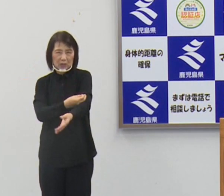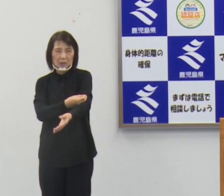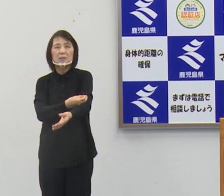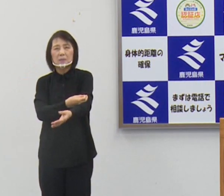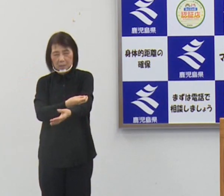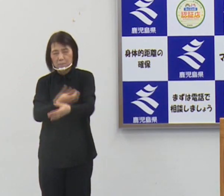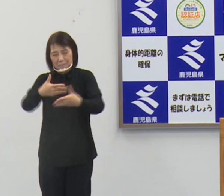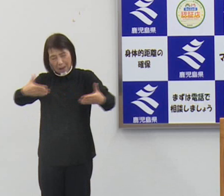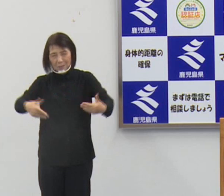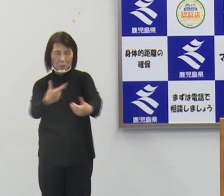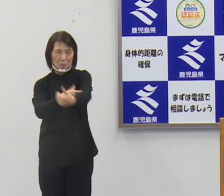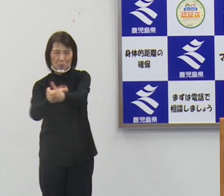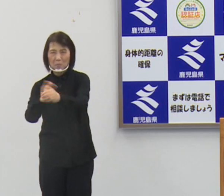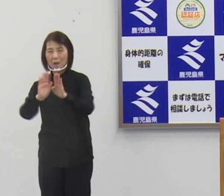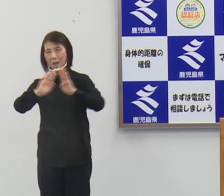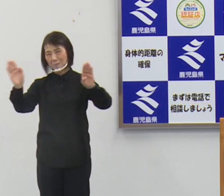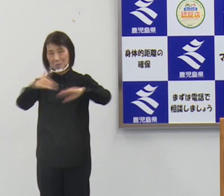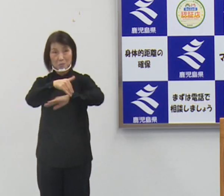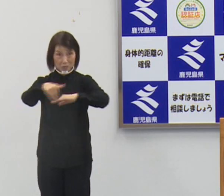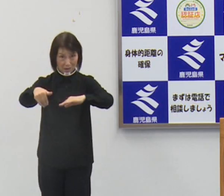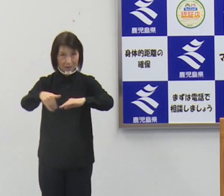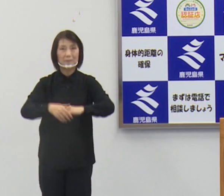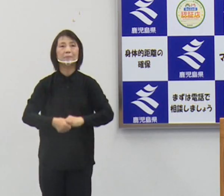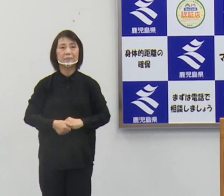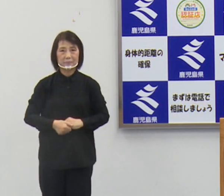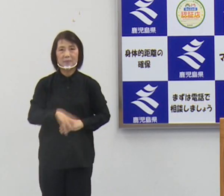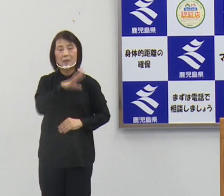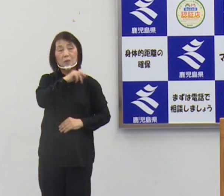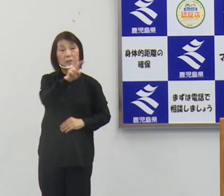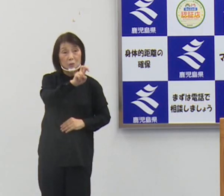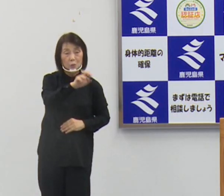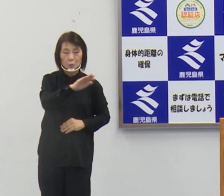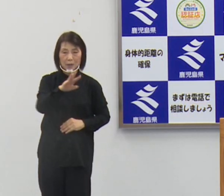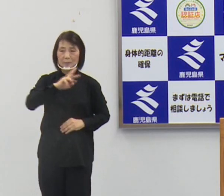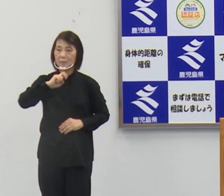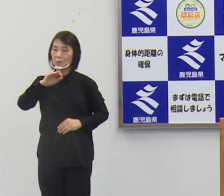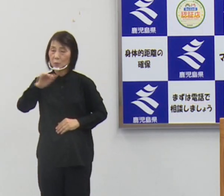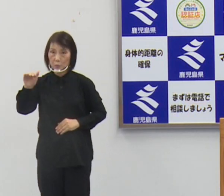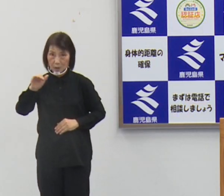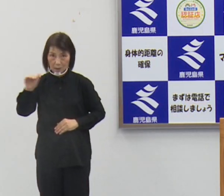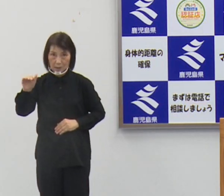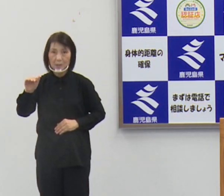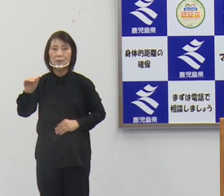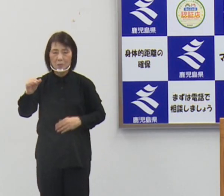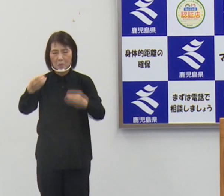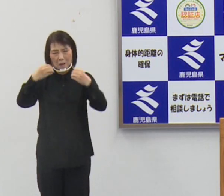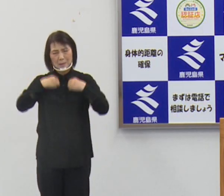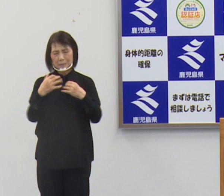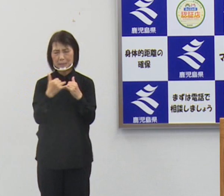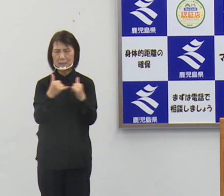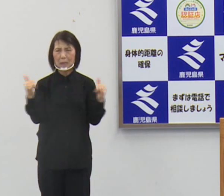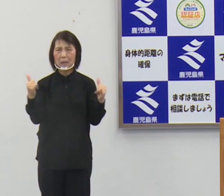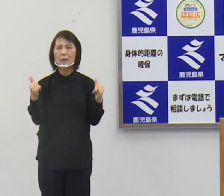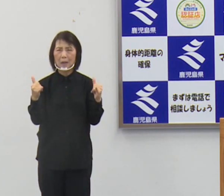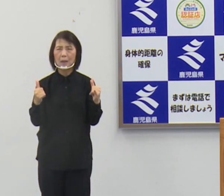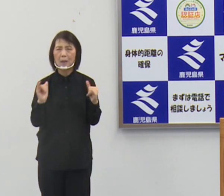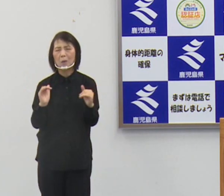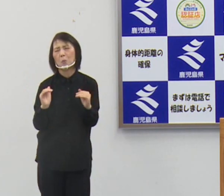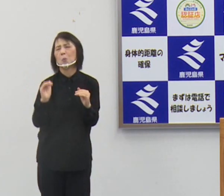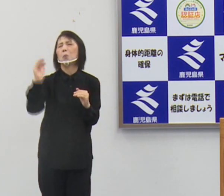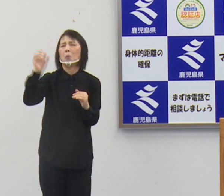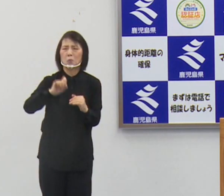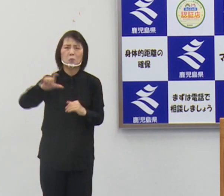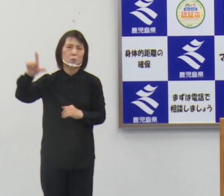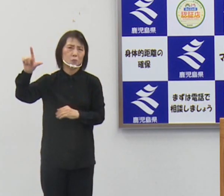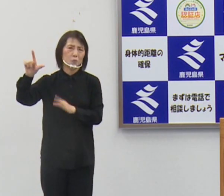種を実施することとしております。20代、30代の方の感染の割合が依然として高くなっ